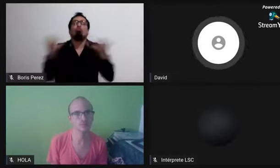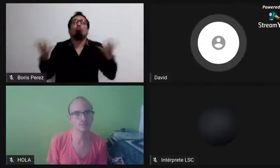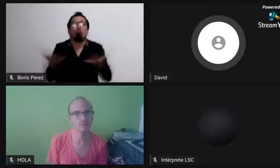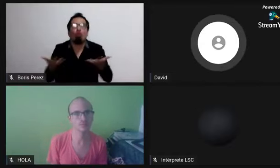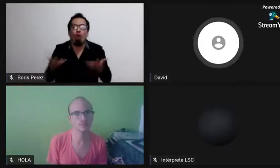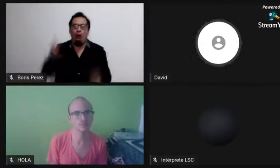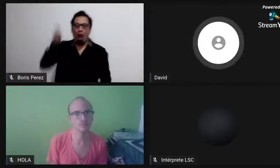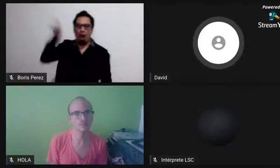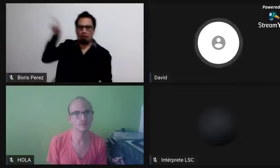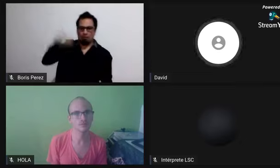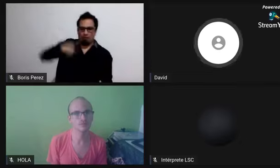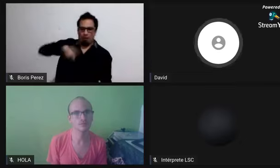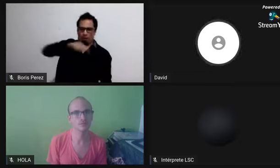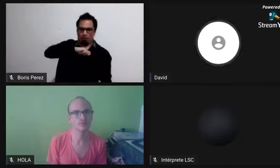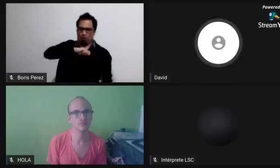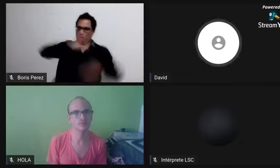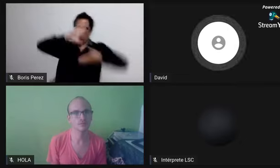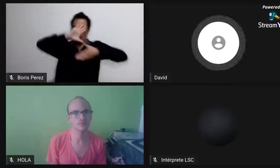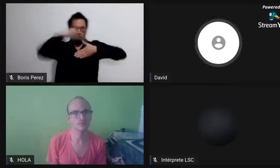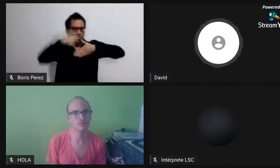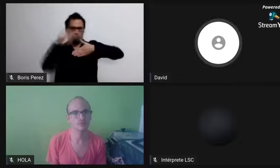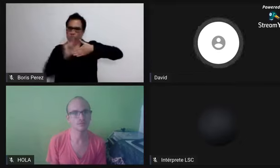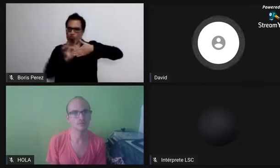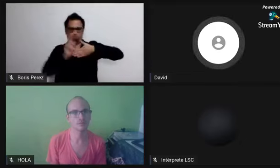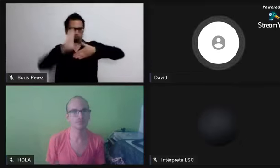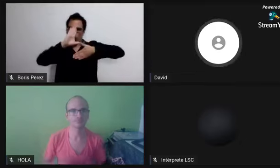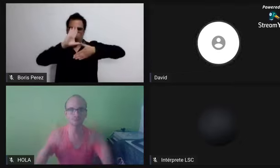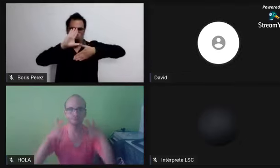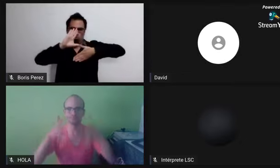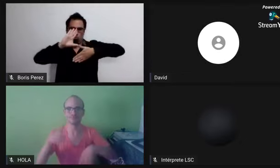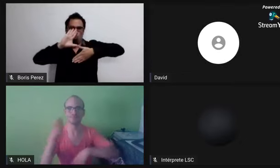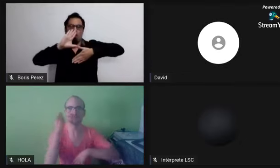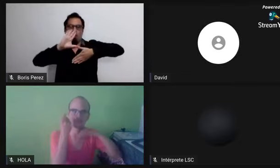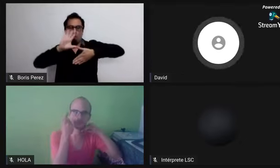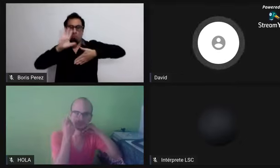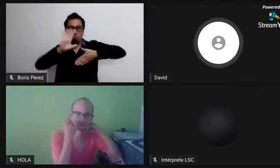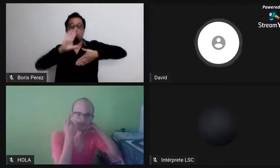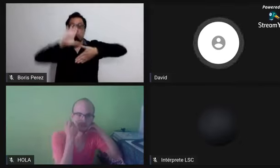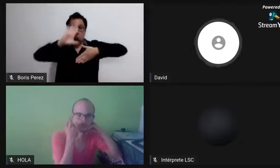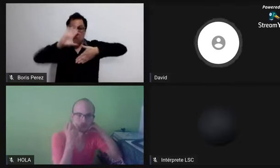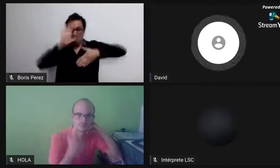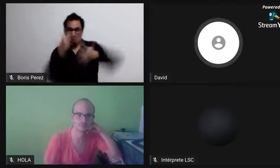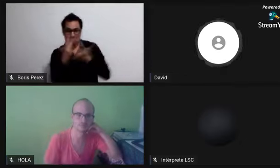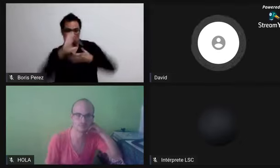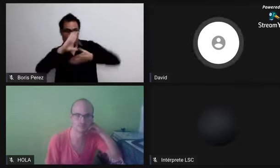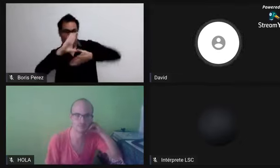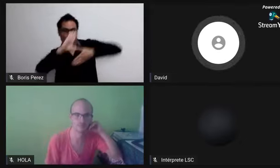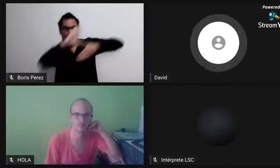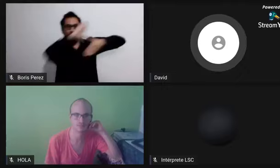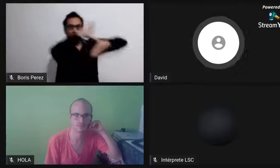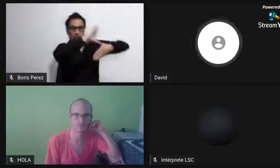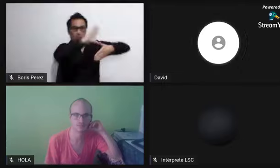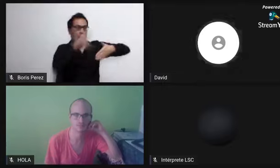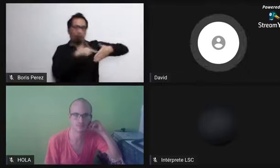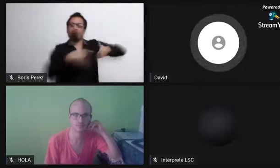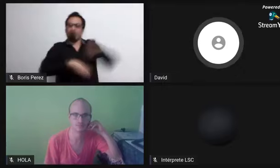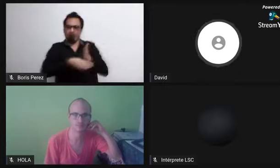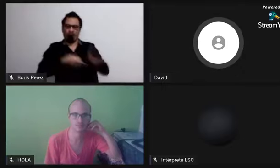entre el ejército de los americanos y la corona española. Digamos que en ese entonces ya no